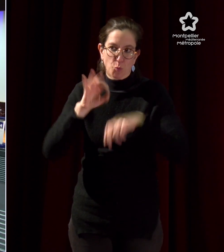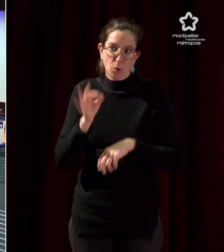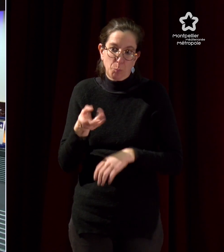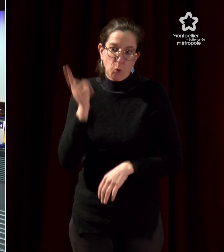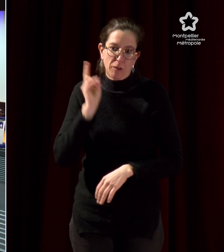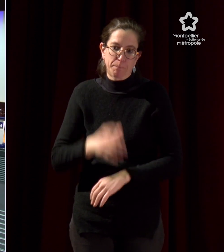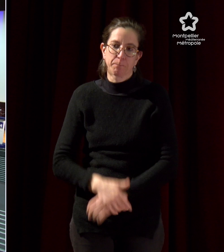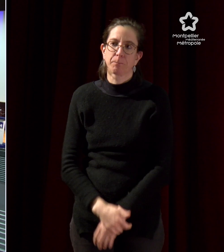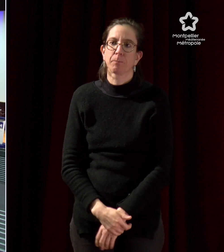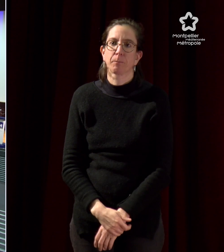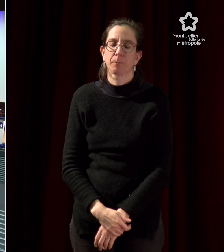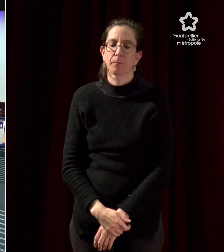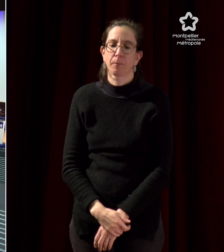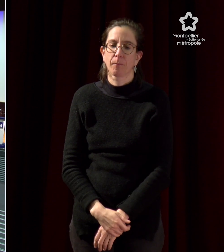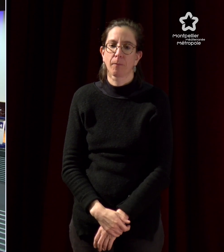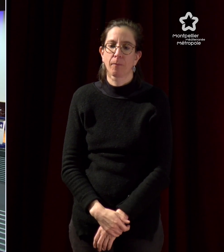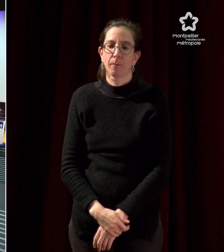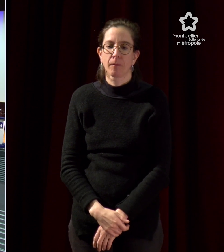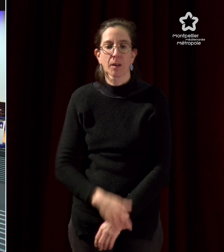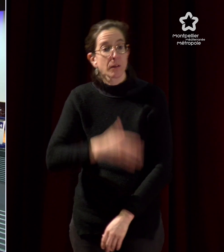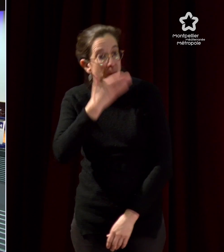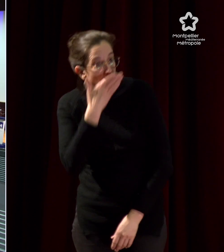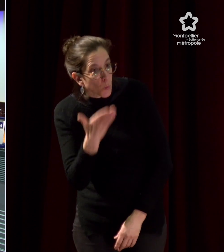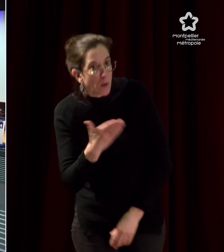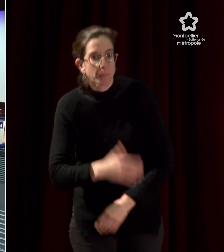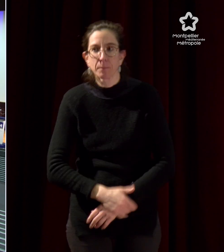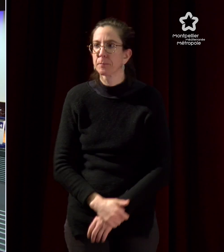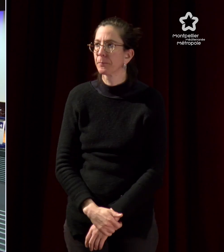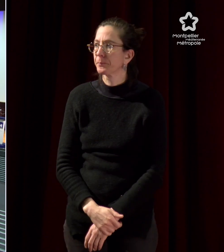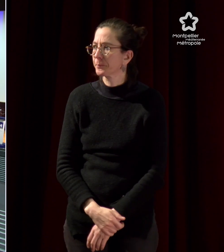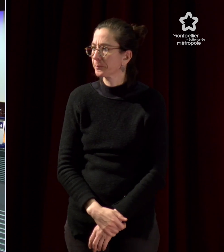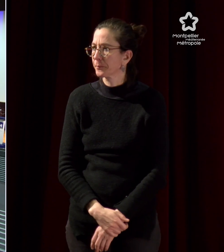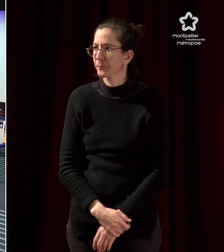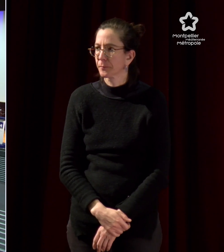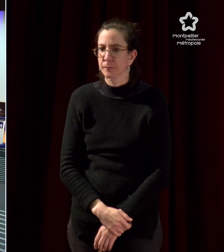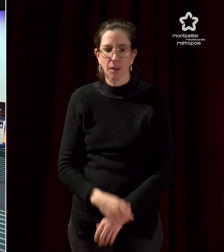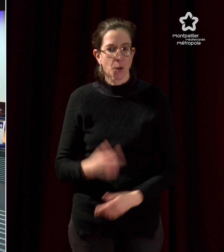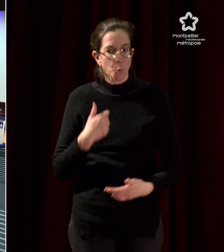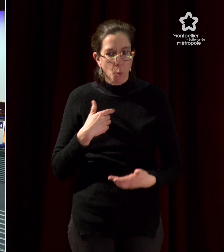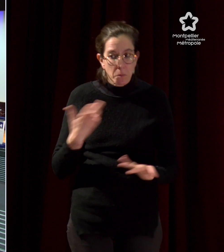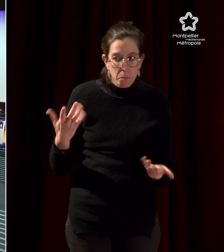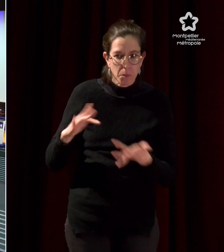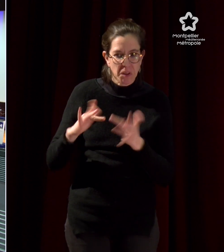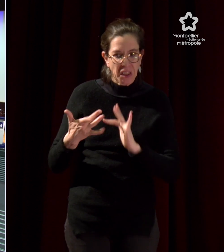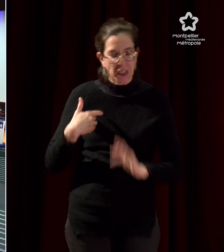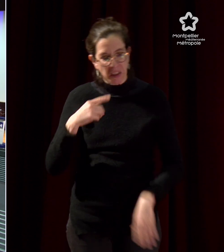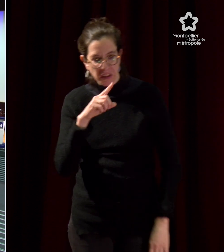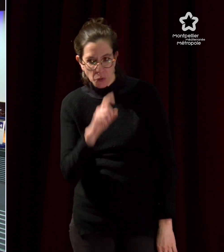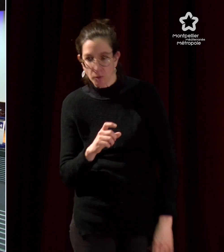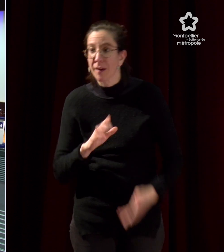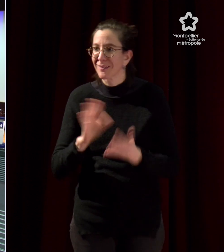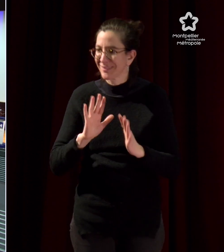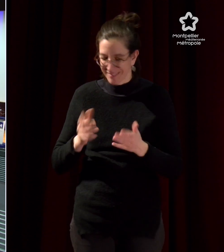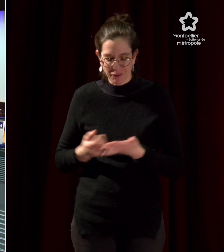Il y a une question ici. Oui, bonsoir. Une question nous venant d'Internet. La sélection des embryons pour éliminer certaines